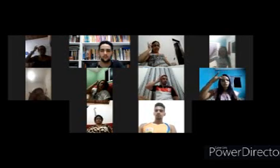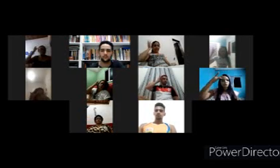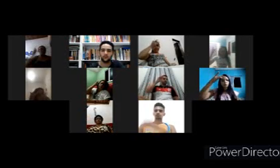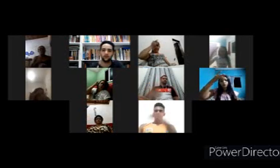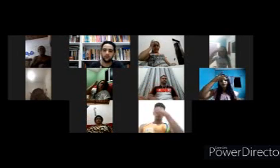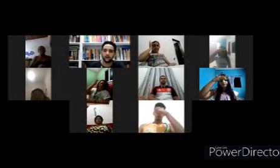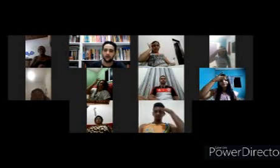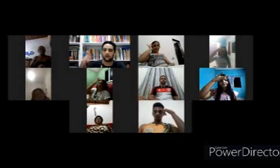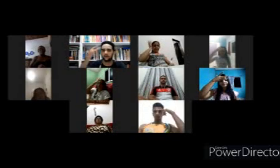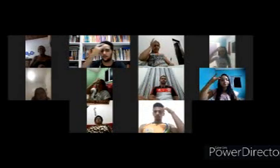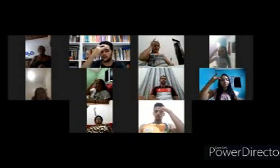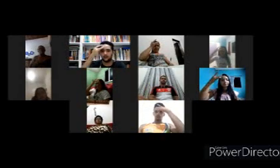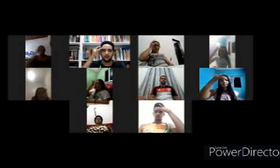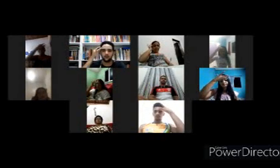o dedo do meio passando na testa.